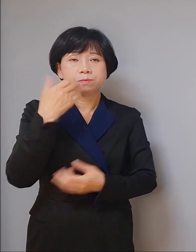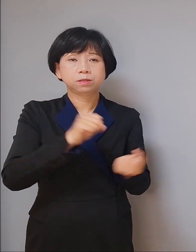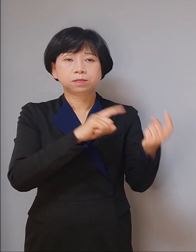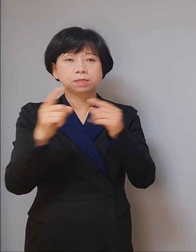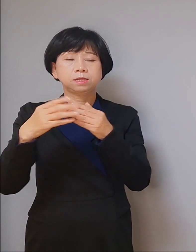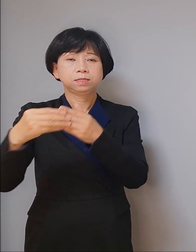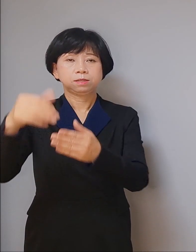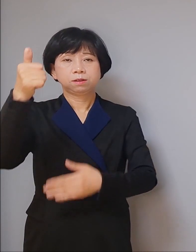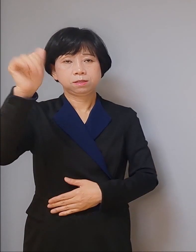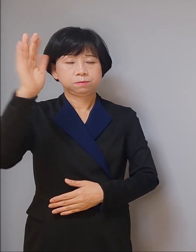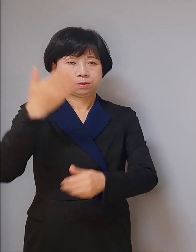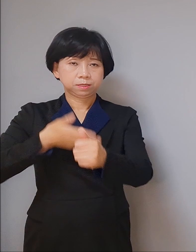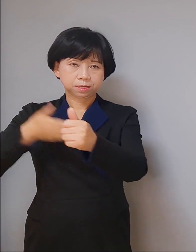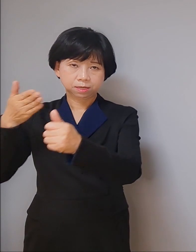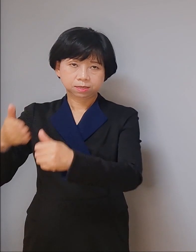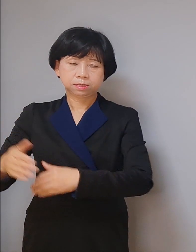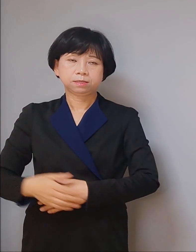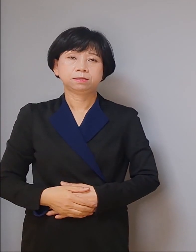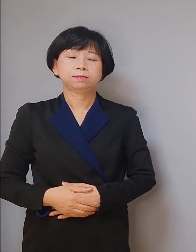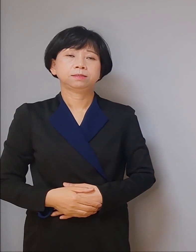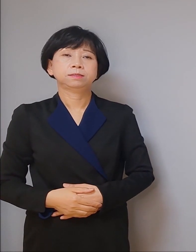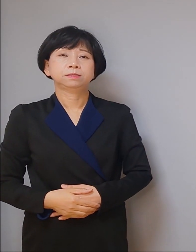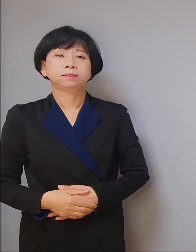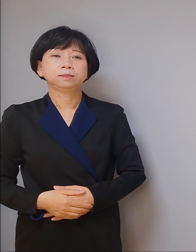살리는 리더가 됩시다.